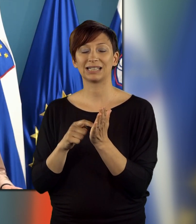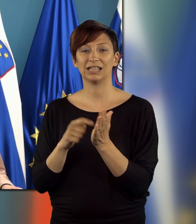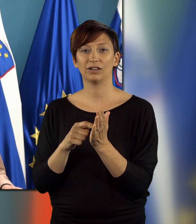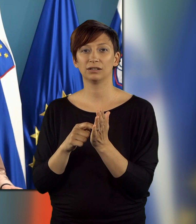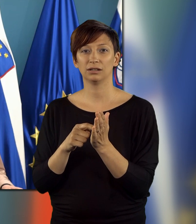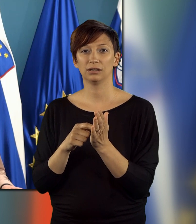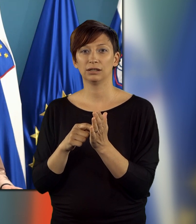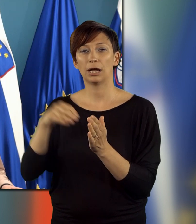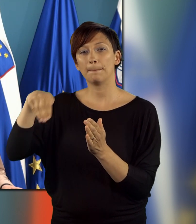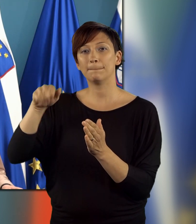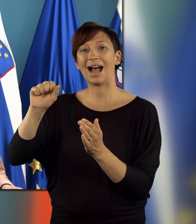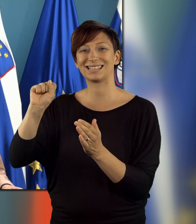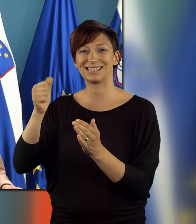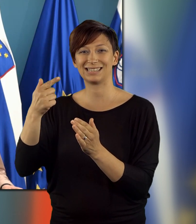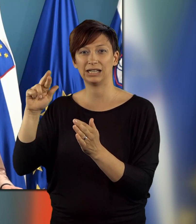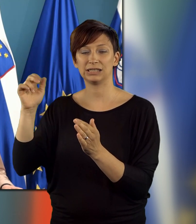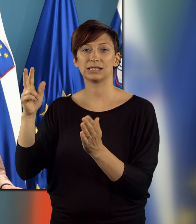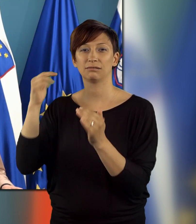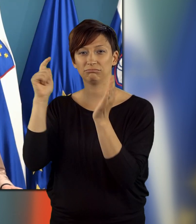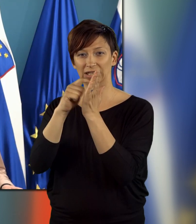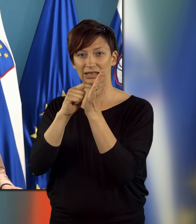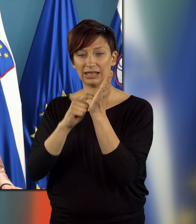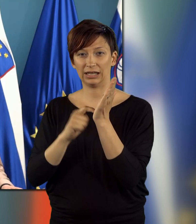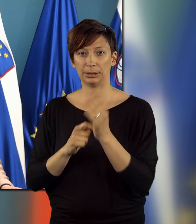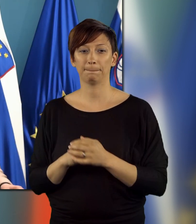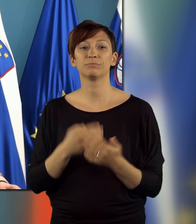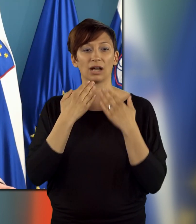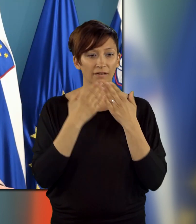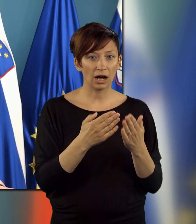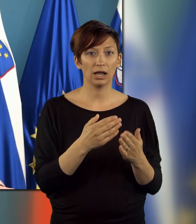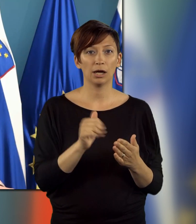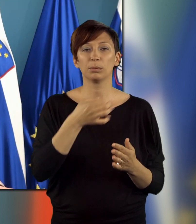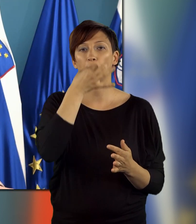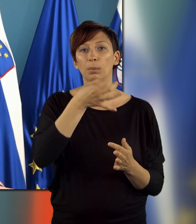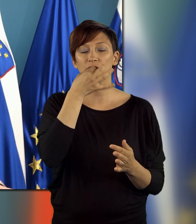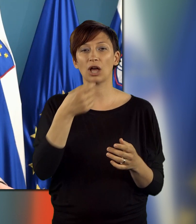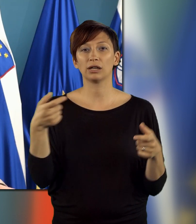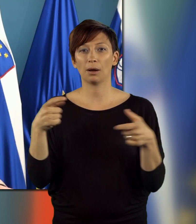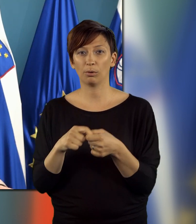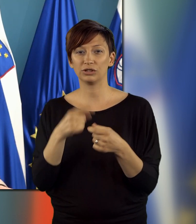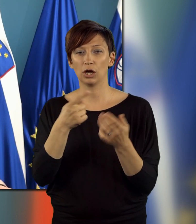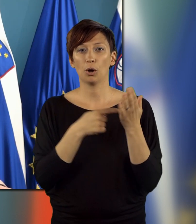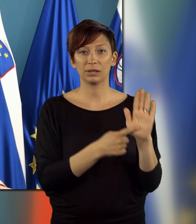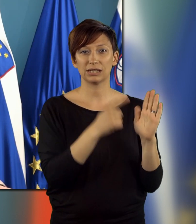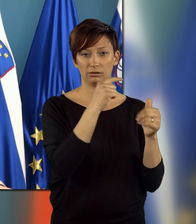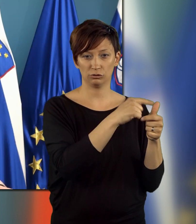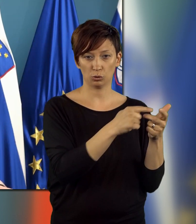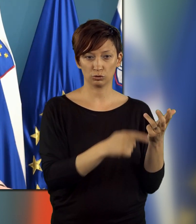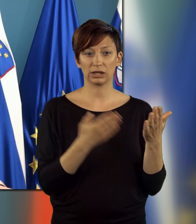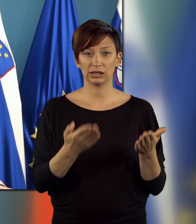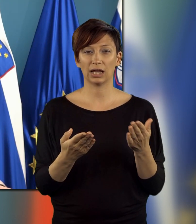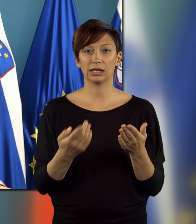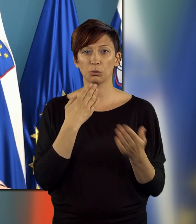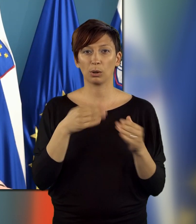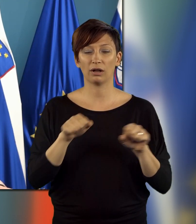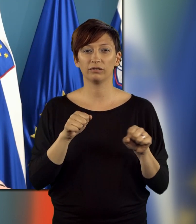zahtevami maastrichtskih kriterijev. Hvala. Najprej vprašanja o predstavljenih točkah, ki jih je danes